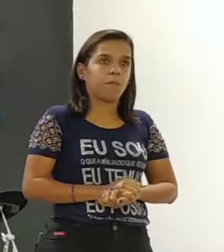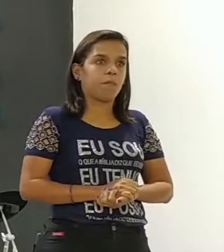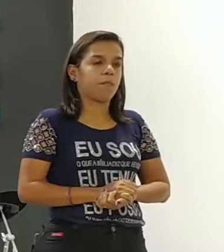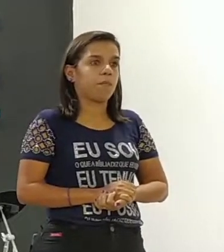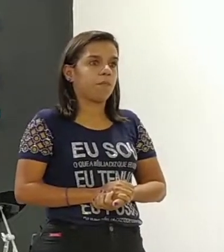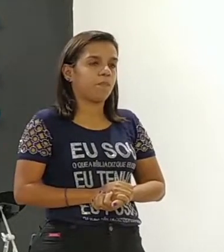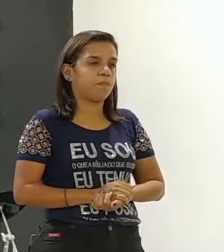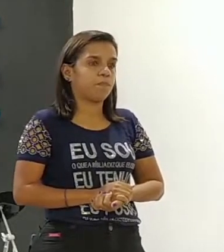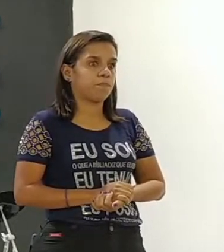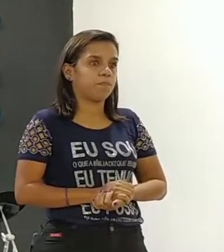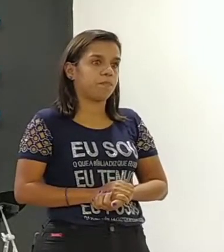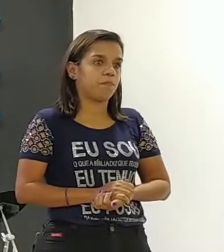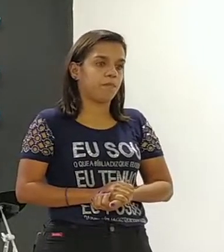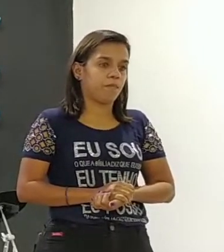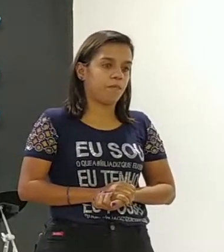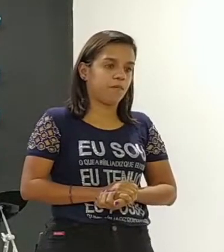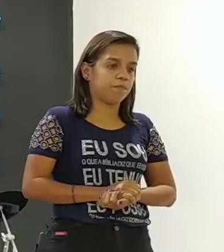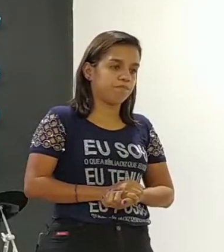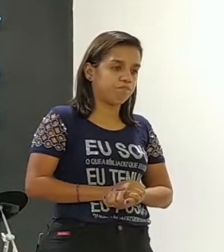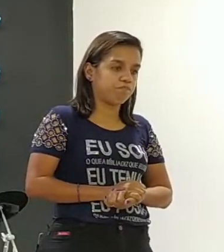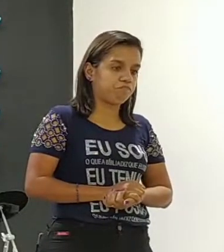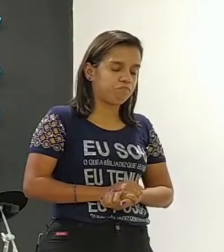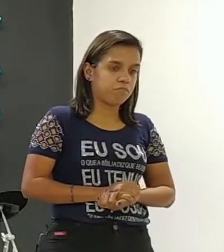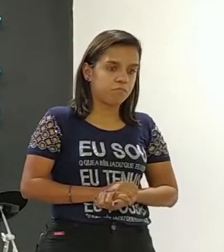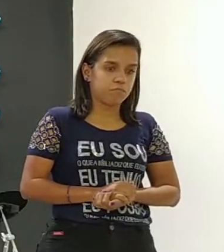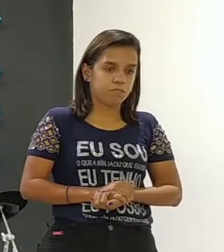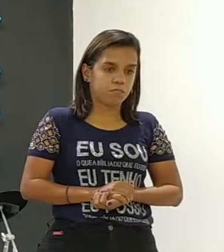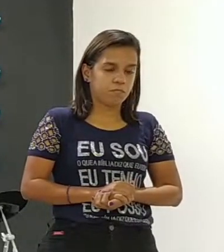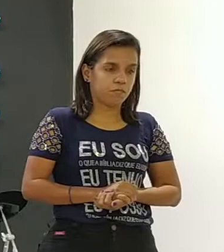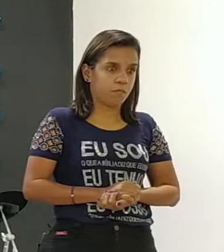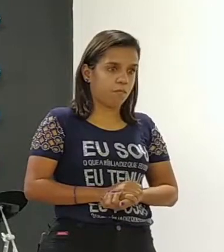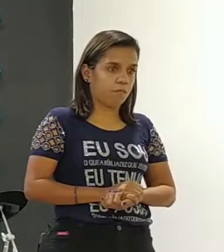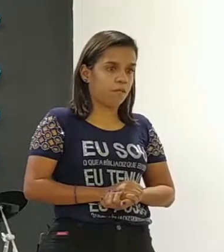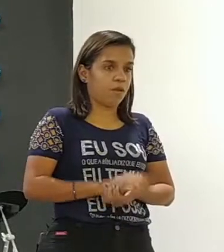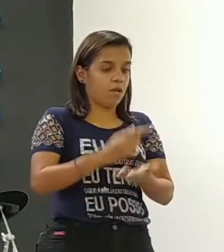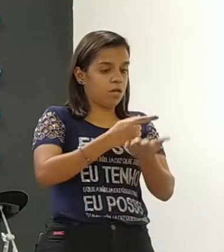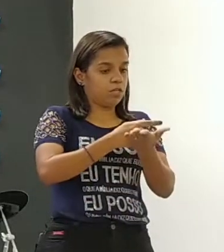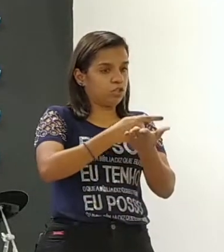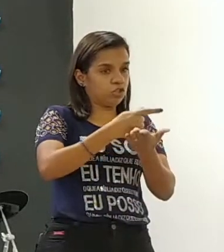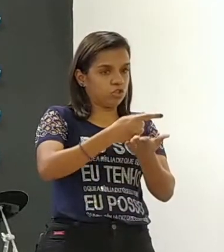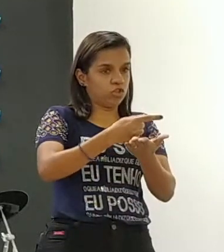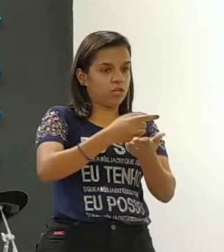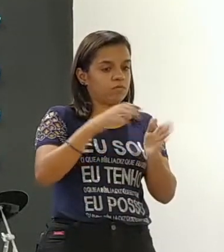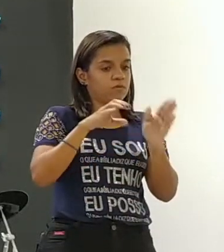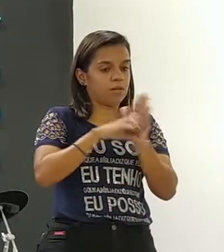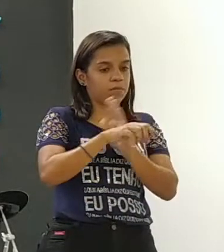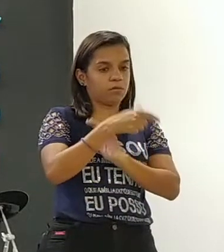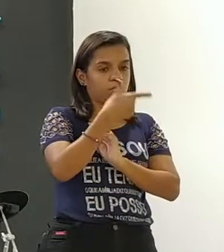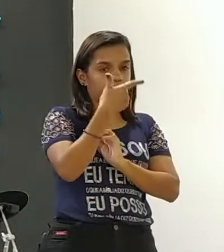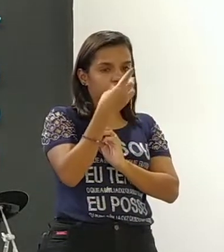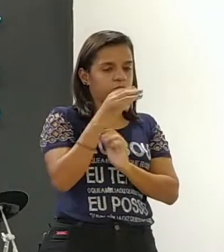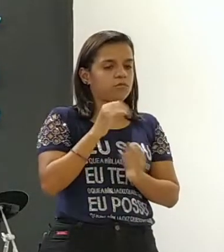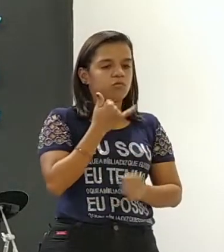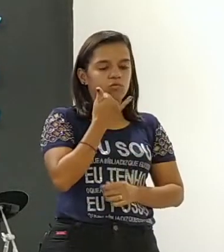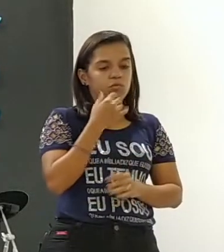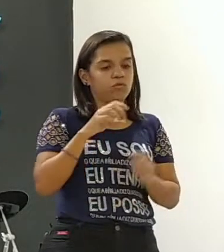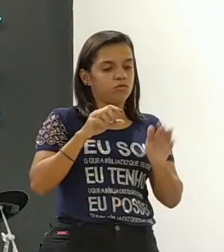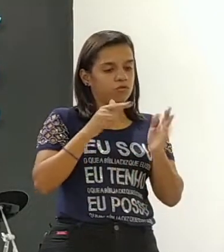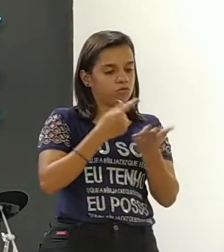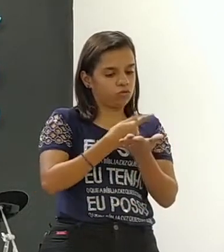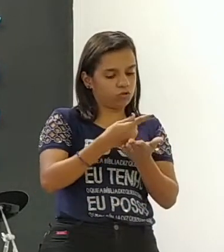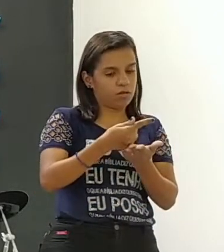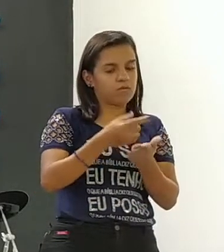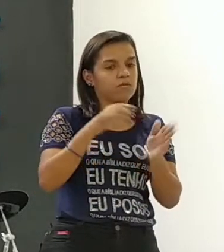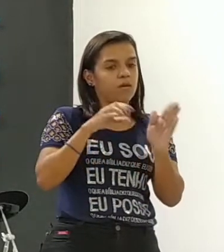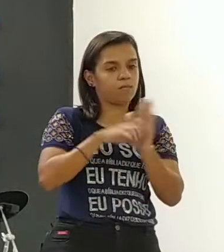Vale a pena pagar o preço que o Evangelho cobra. Em Gênesis 39, não precisa colocar não, mãe. Em Gênesis 39,